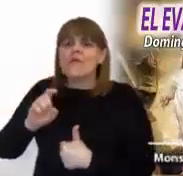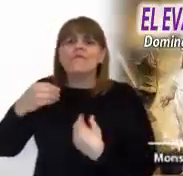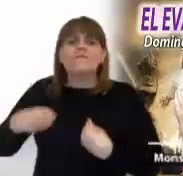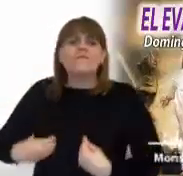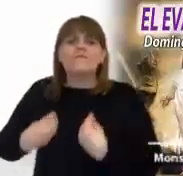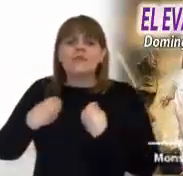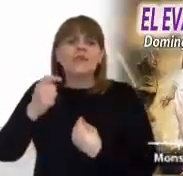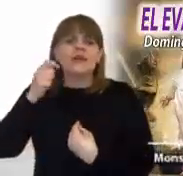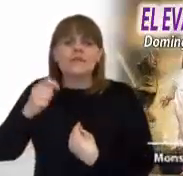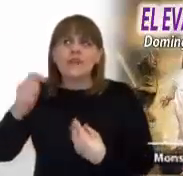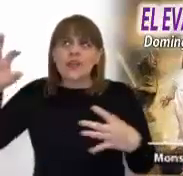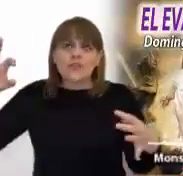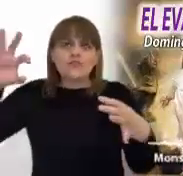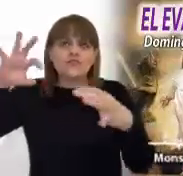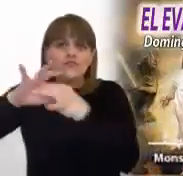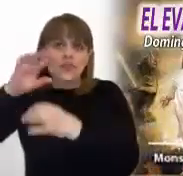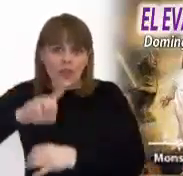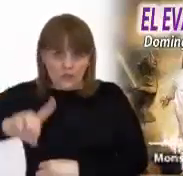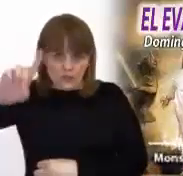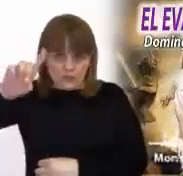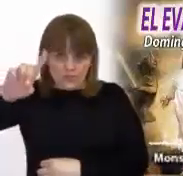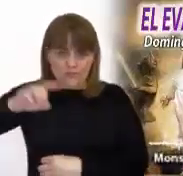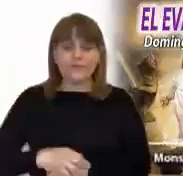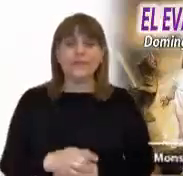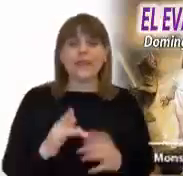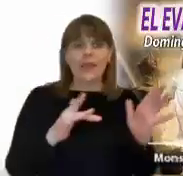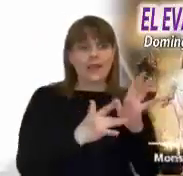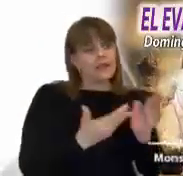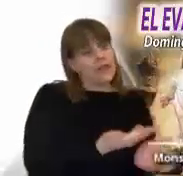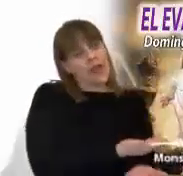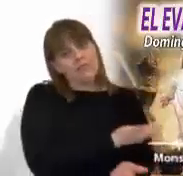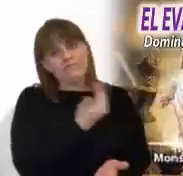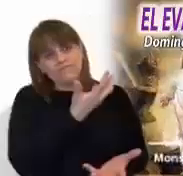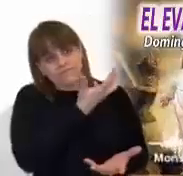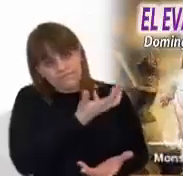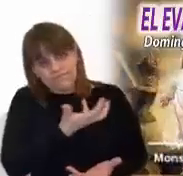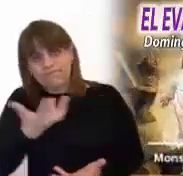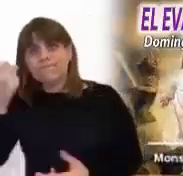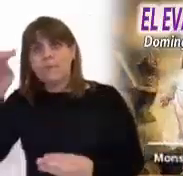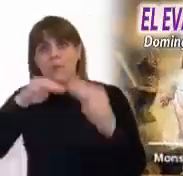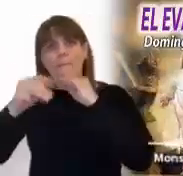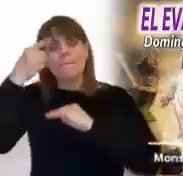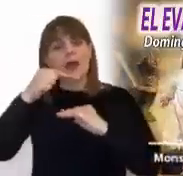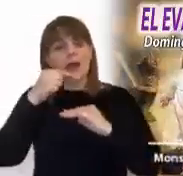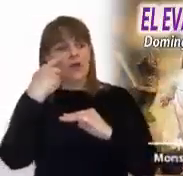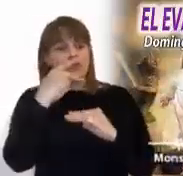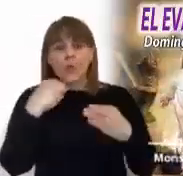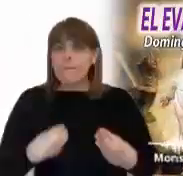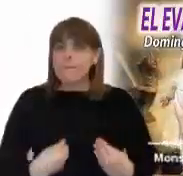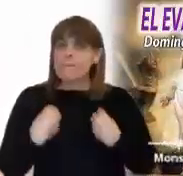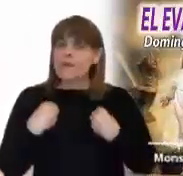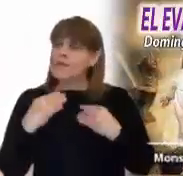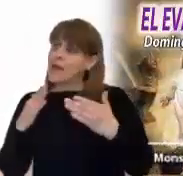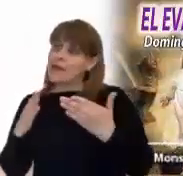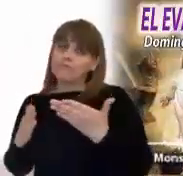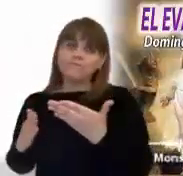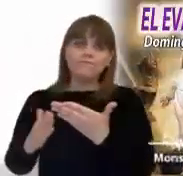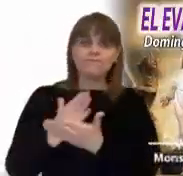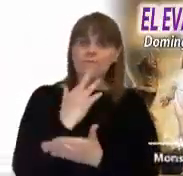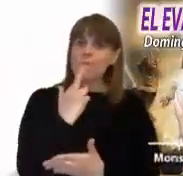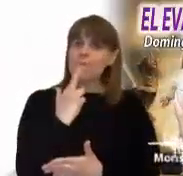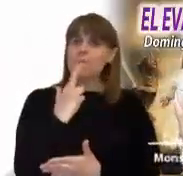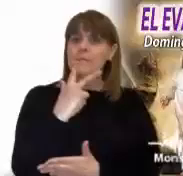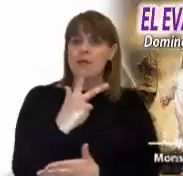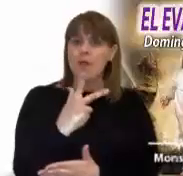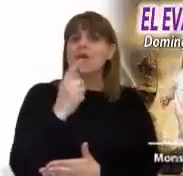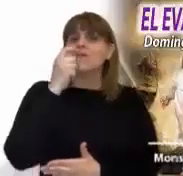vida. Cristo los lleva al monte para que eleven sus metas, para que entiendan el sentido de su éxodo y de